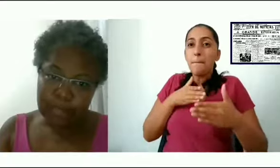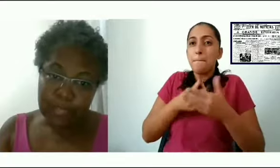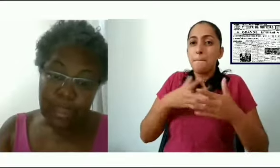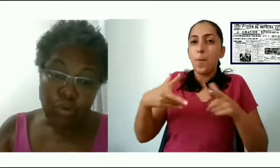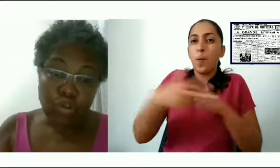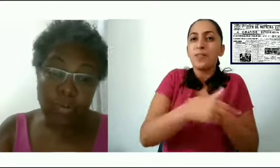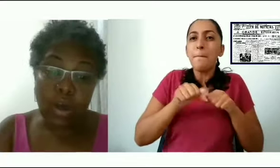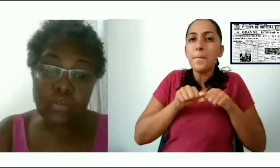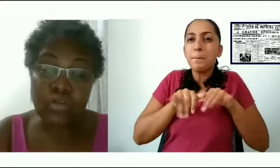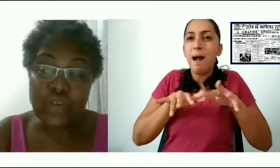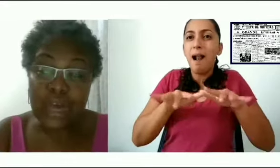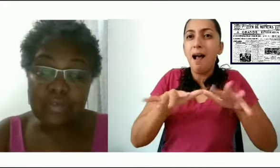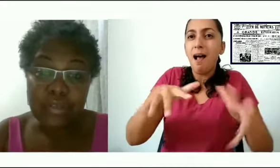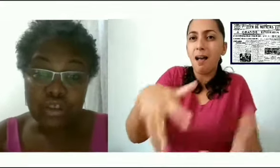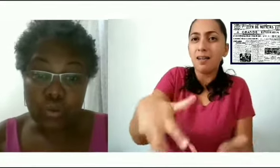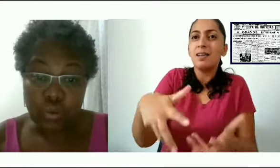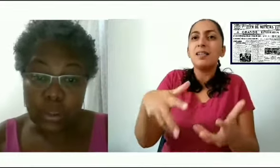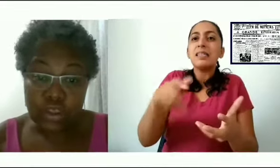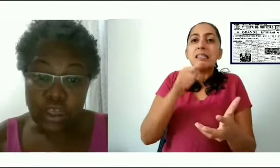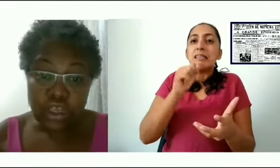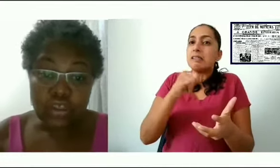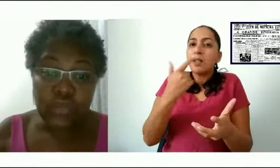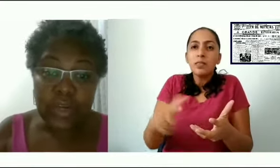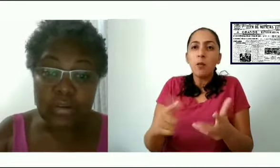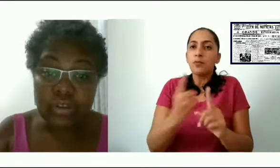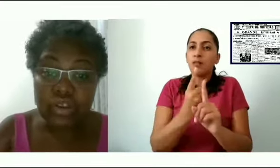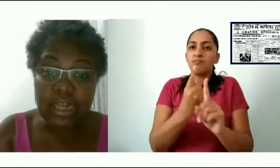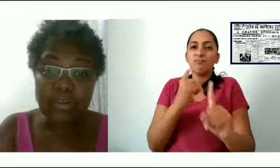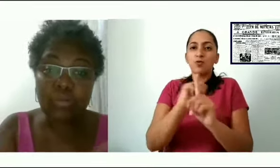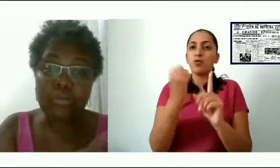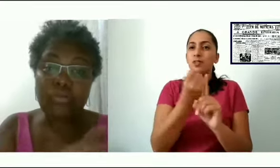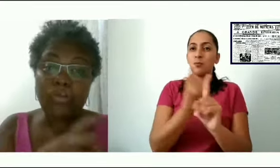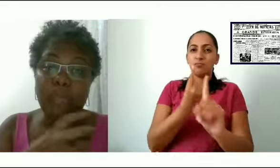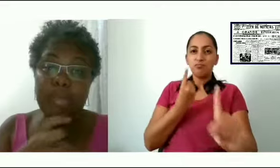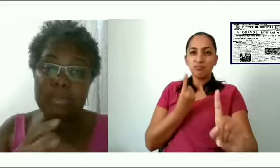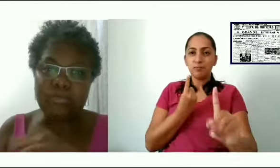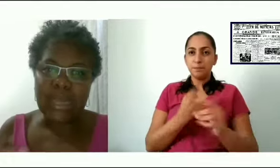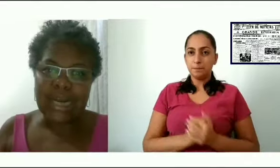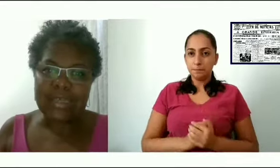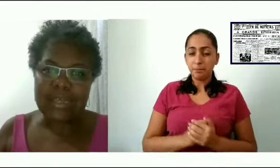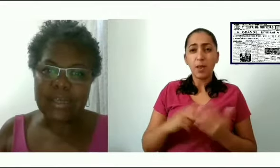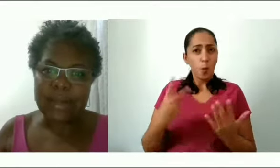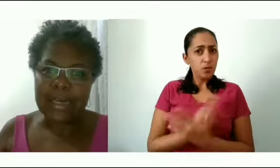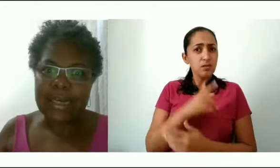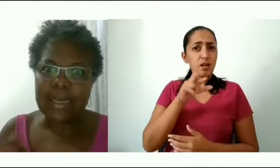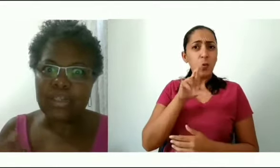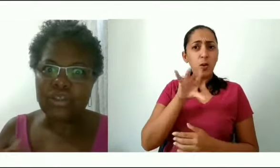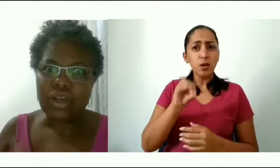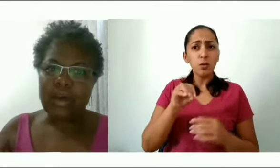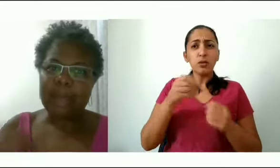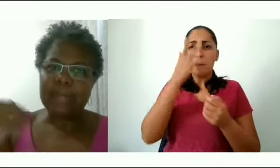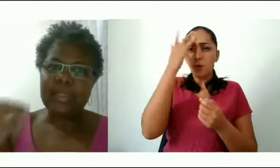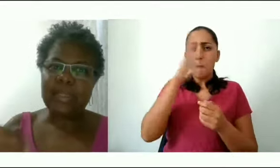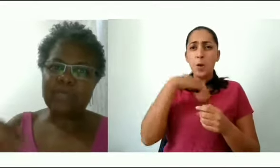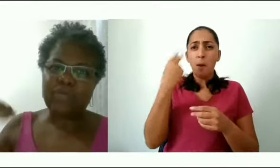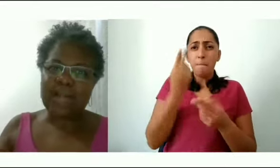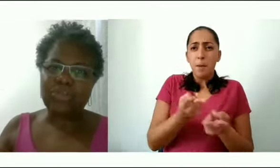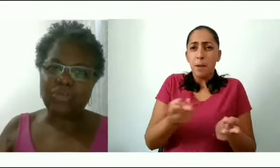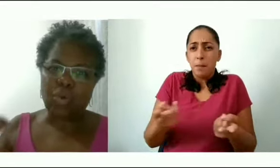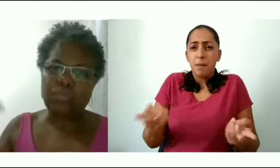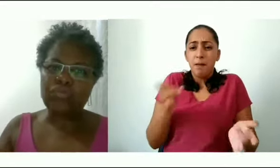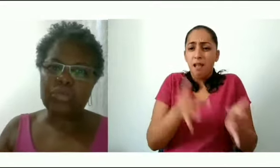social. Os mortos ficavam nas ruas, tiveram que tirar todos os presos da cadeia para eles